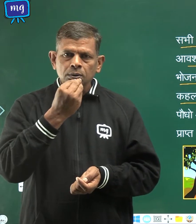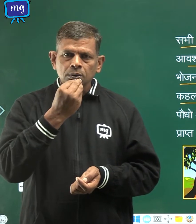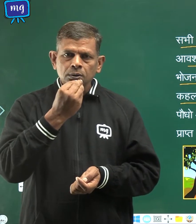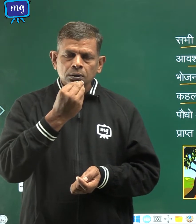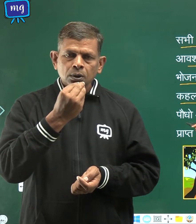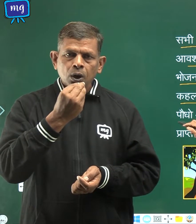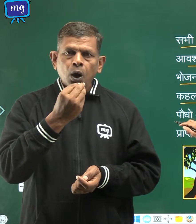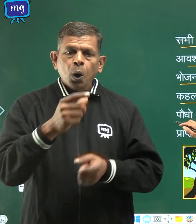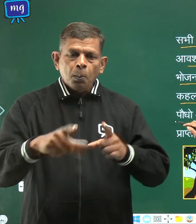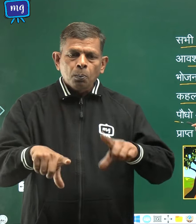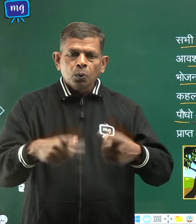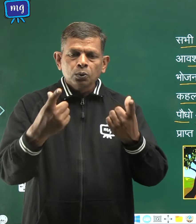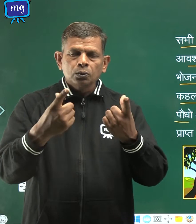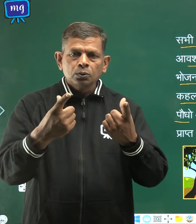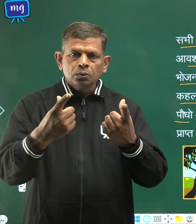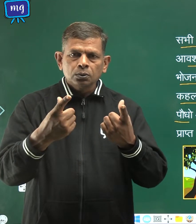पौधों